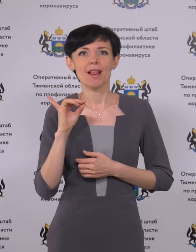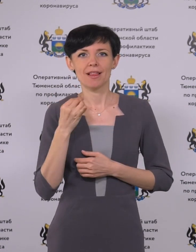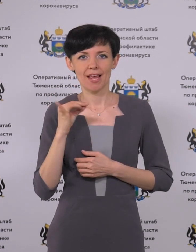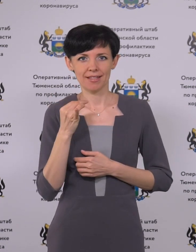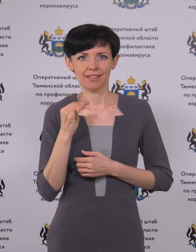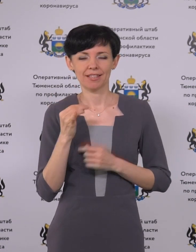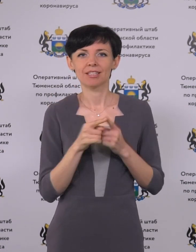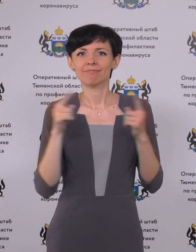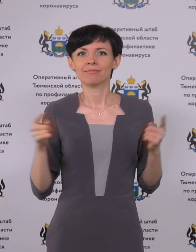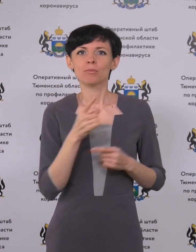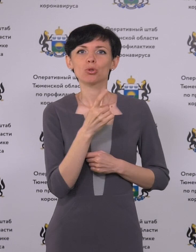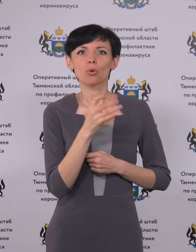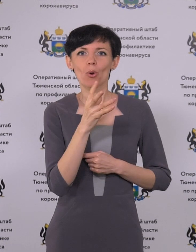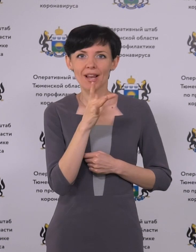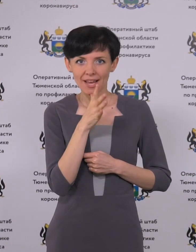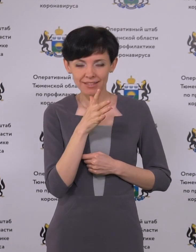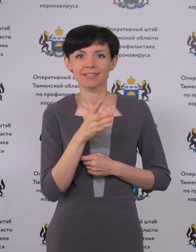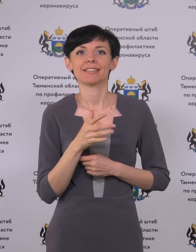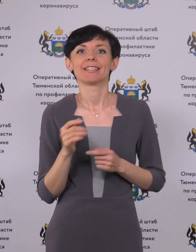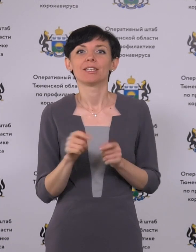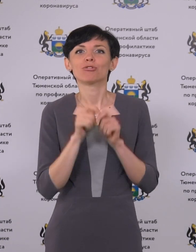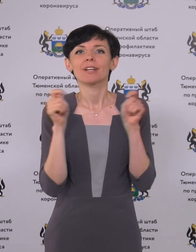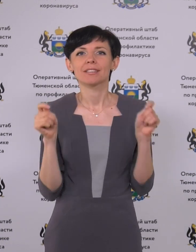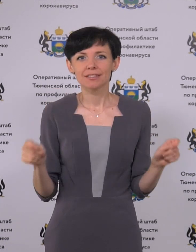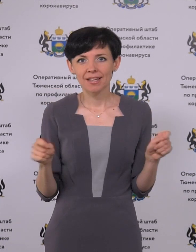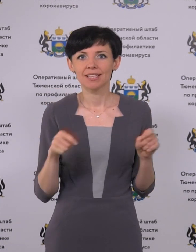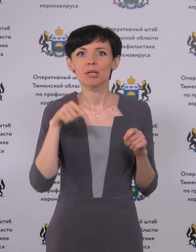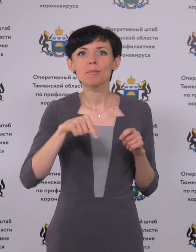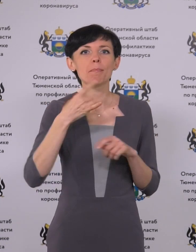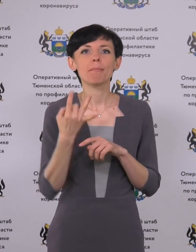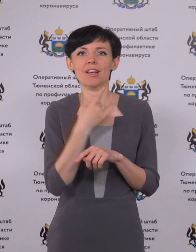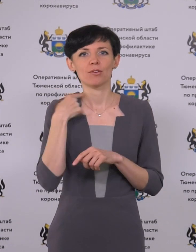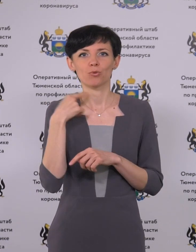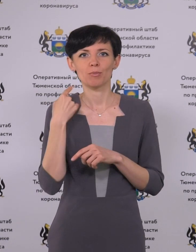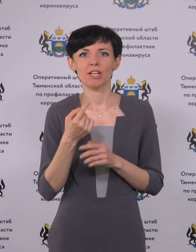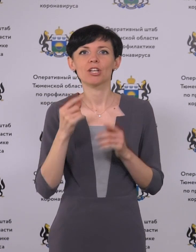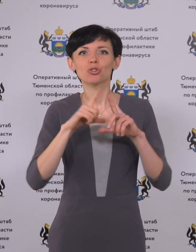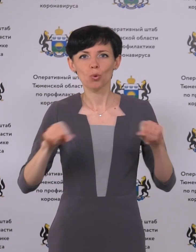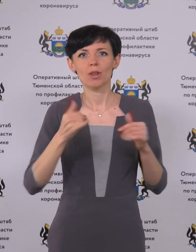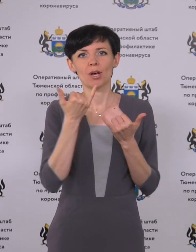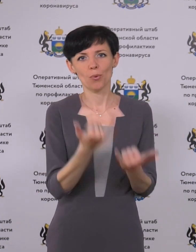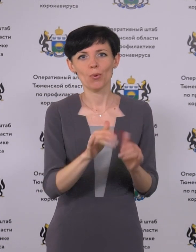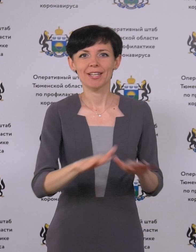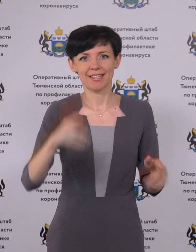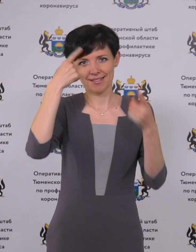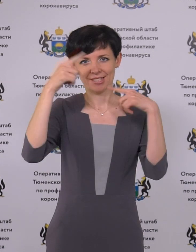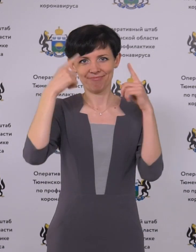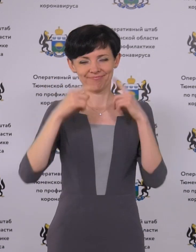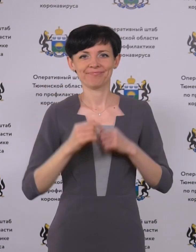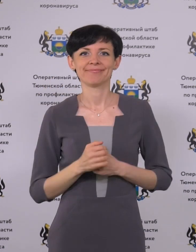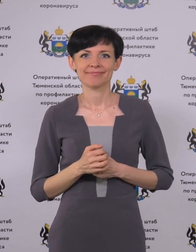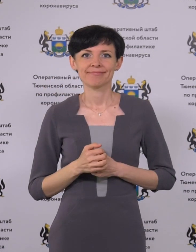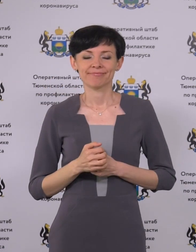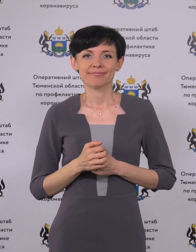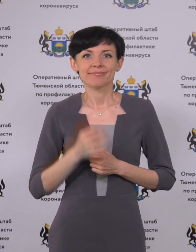100-летию со дня создать и первой детской школы в городе тюмени я напоминаю вам что мероприятие проходит